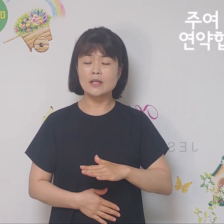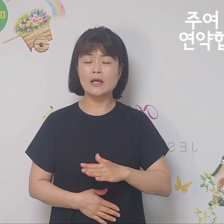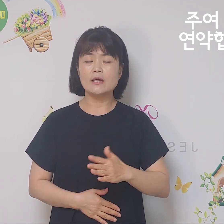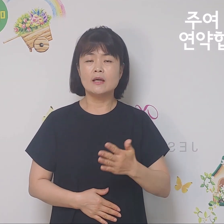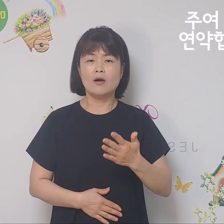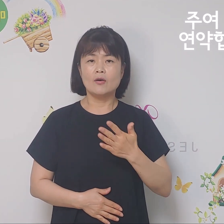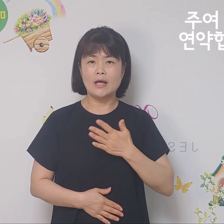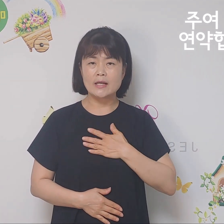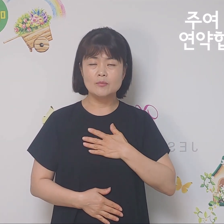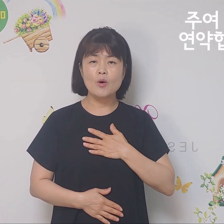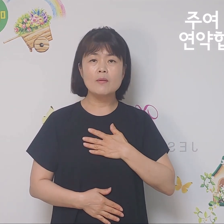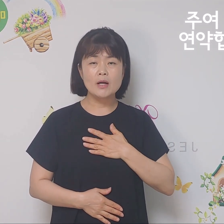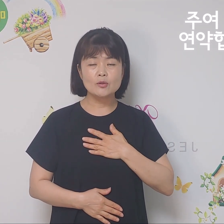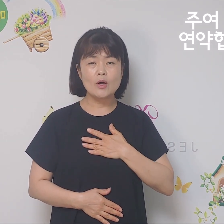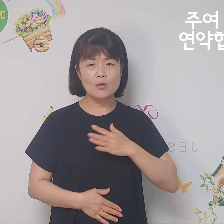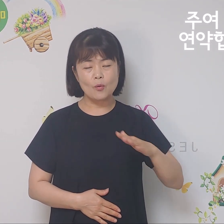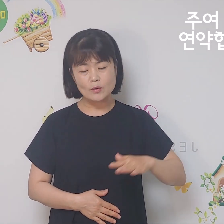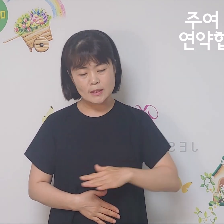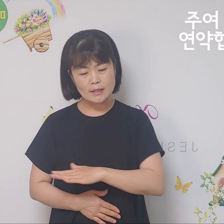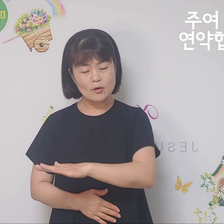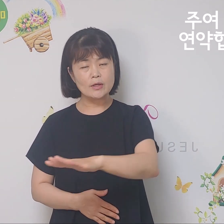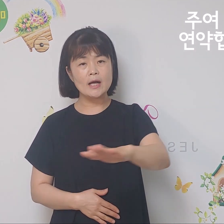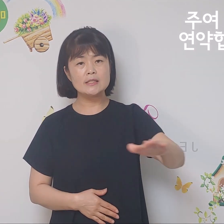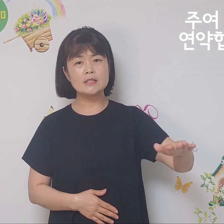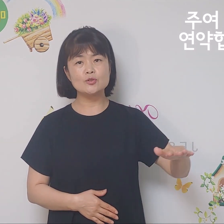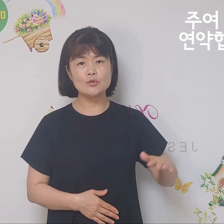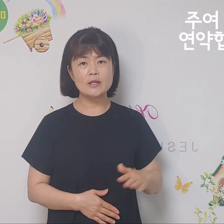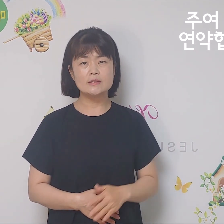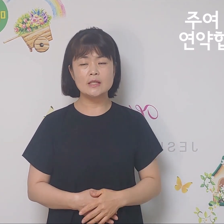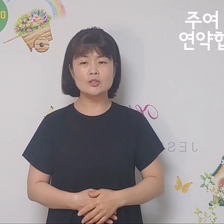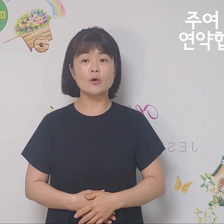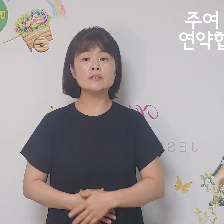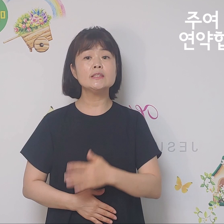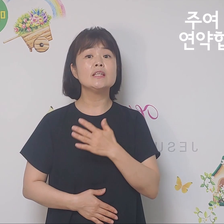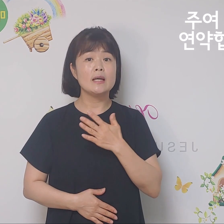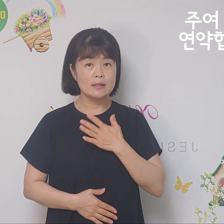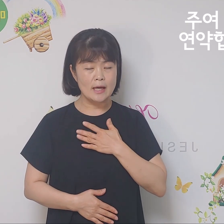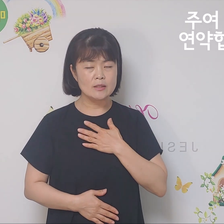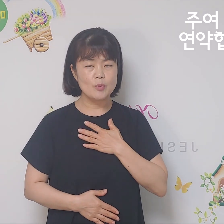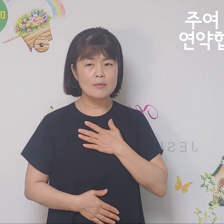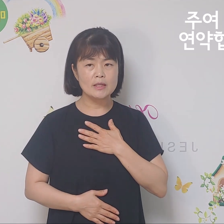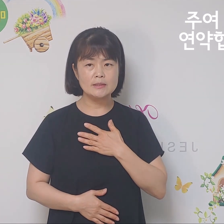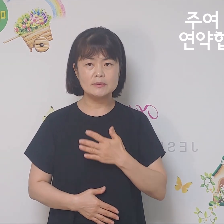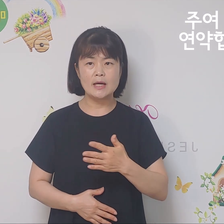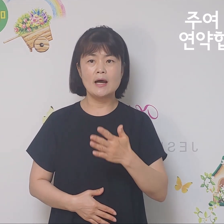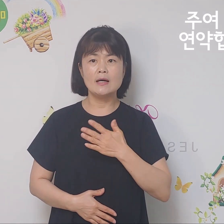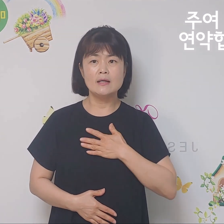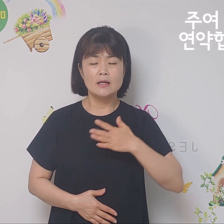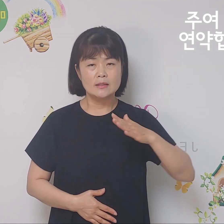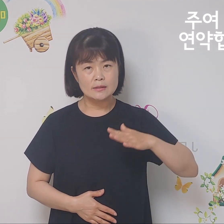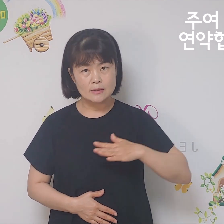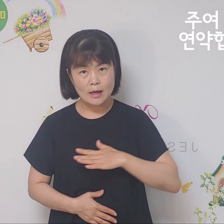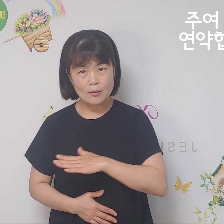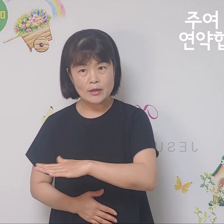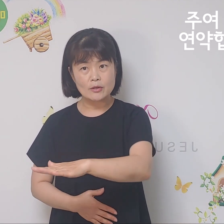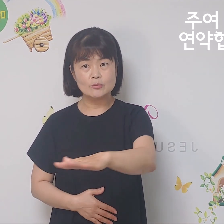그런데 나를 포함하기도 하고 그냥 이렇게 하시기도 했는데 저는 나를 포함하겠습니다. 나와